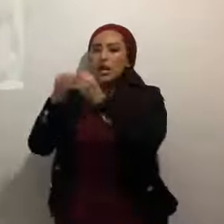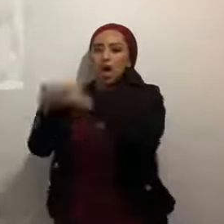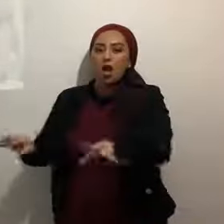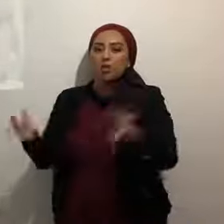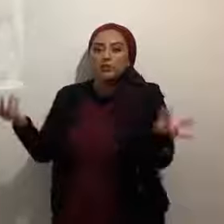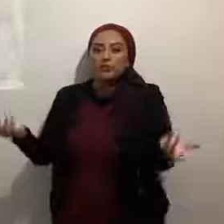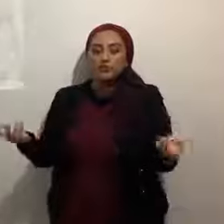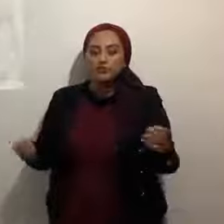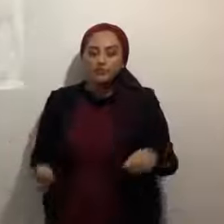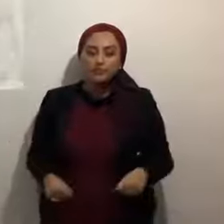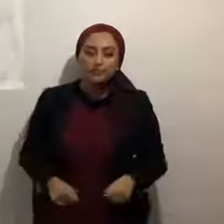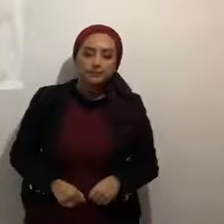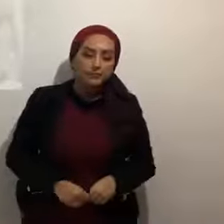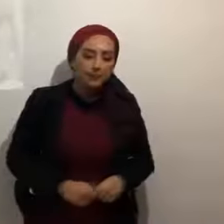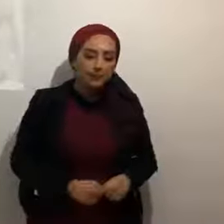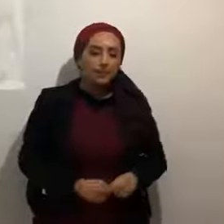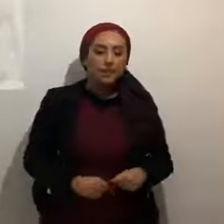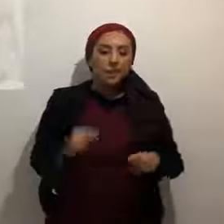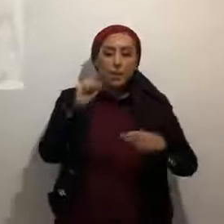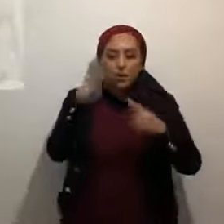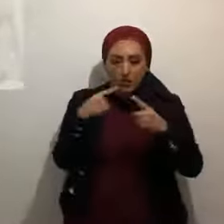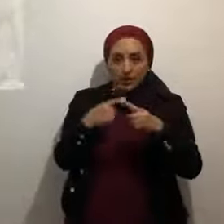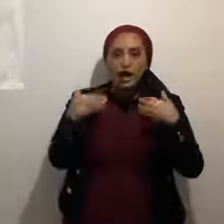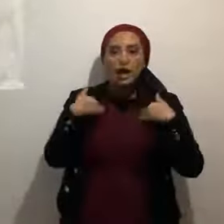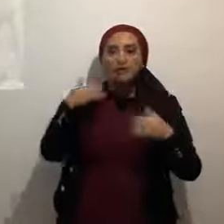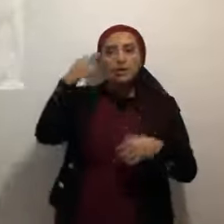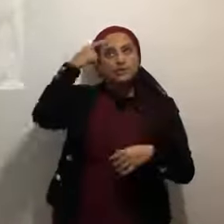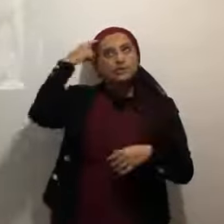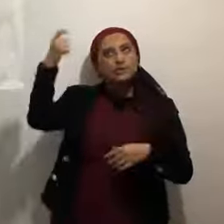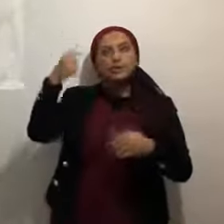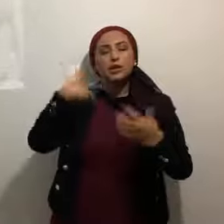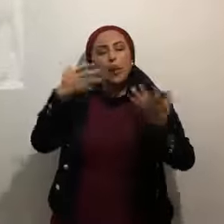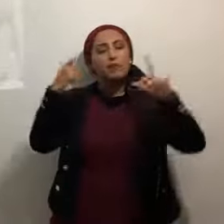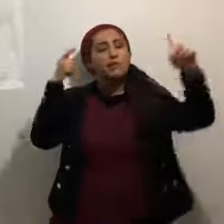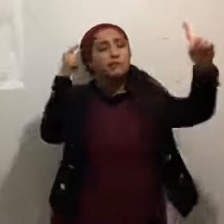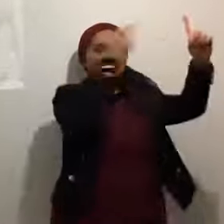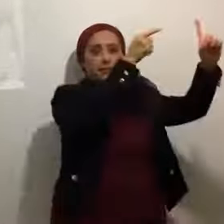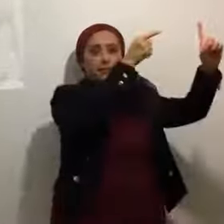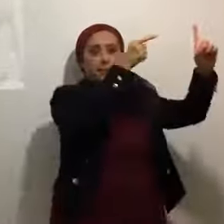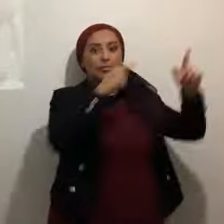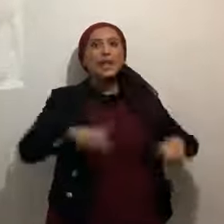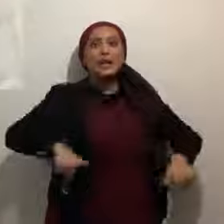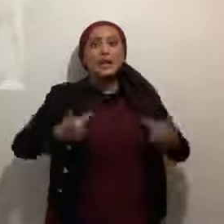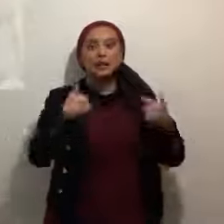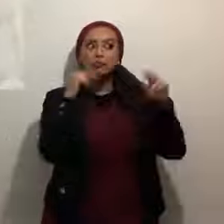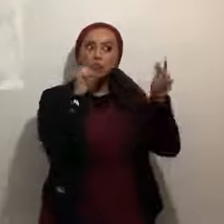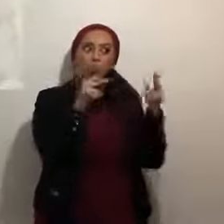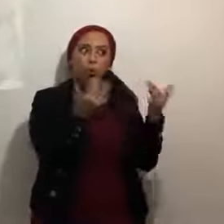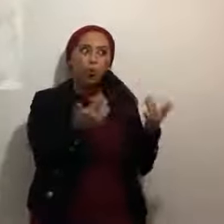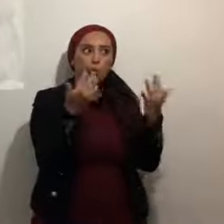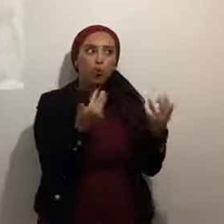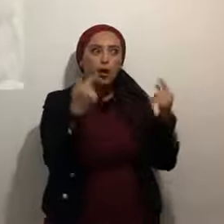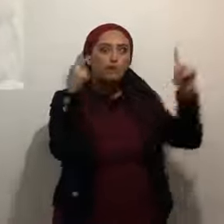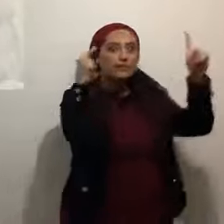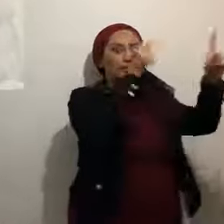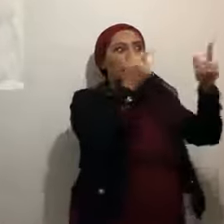ver, cuando hay sueños, me refiero a las metas, entonces se vive en expectativa, totalmente expectativa, no en